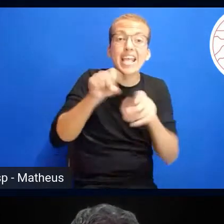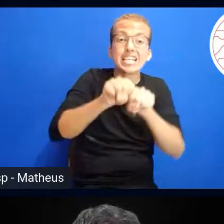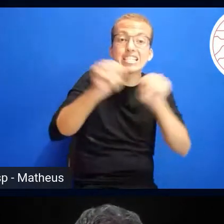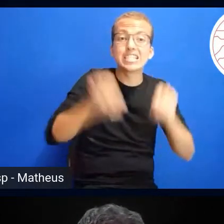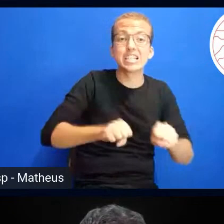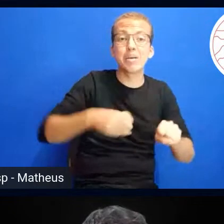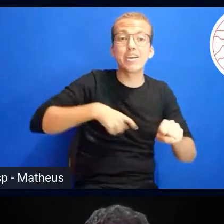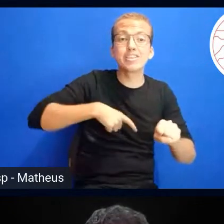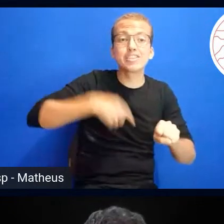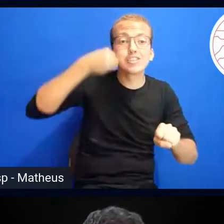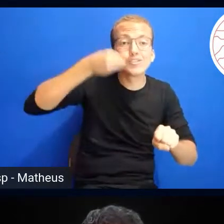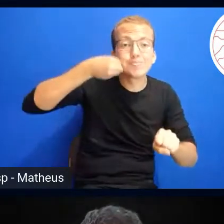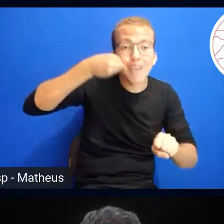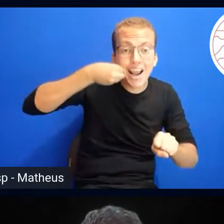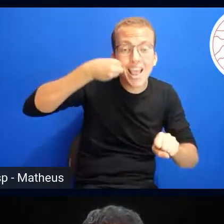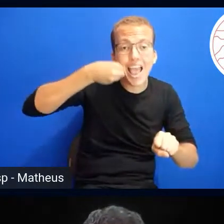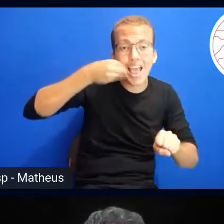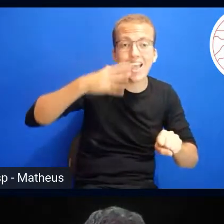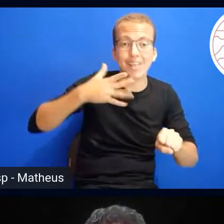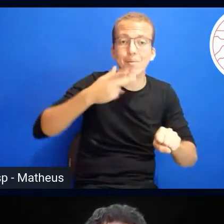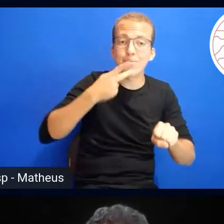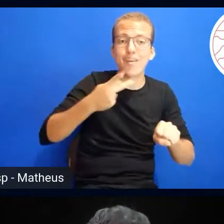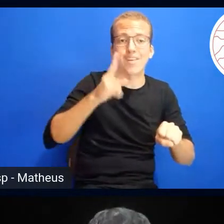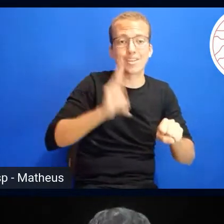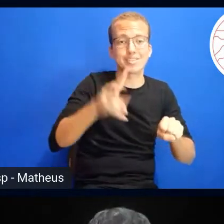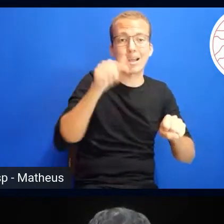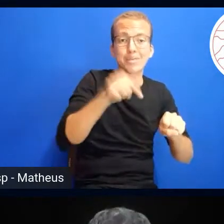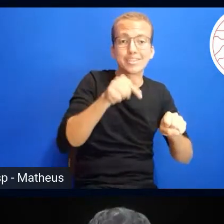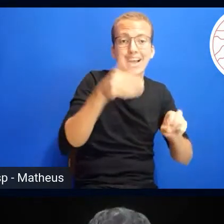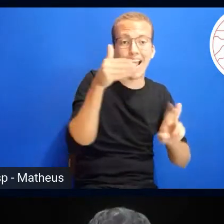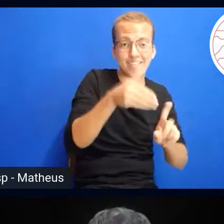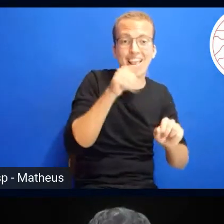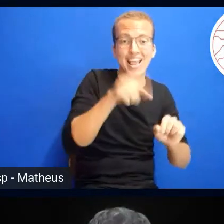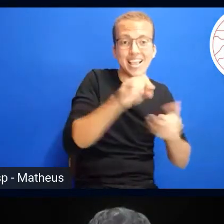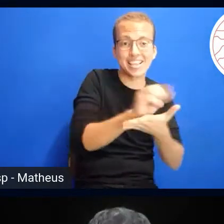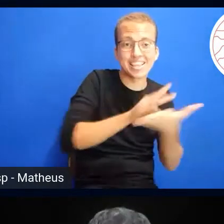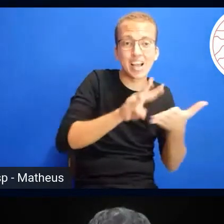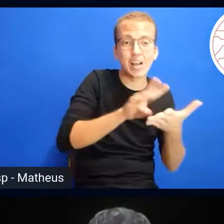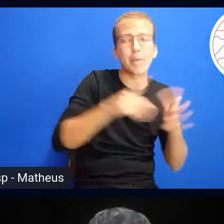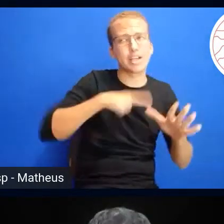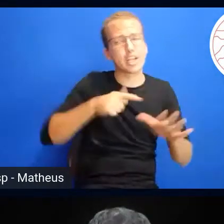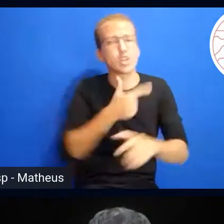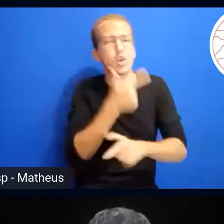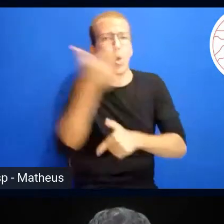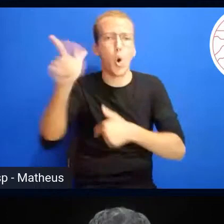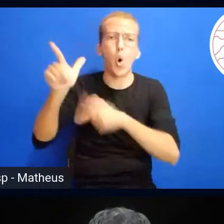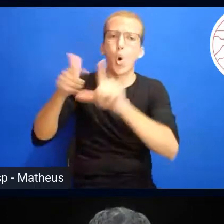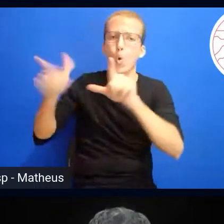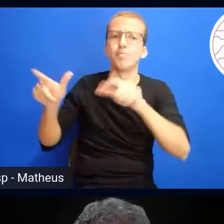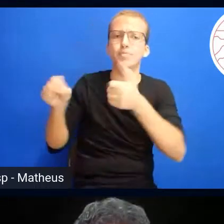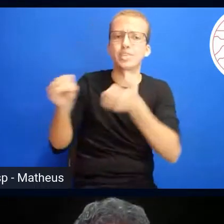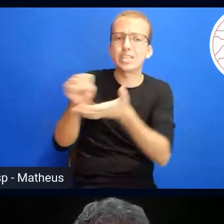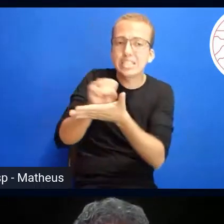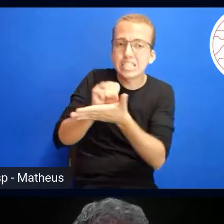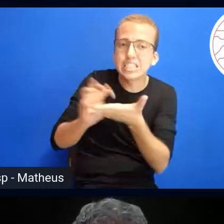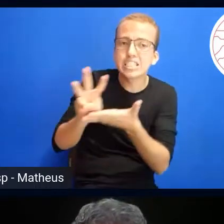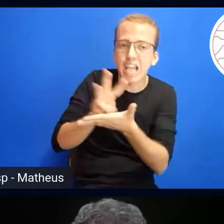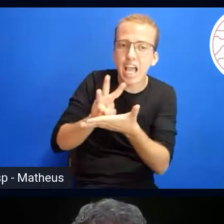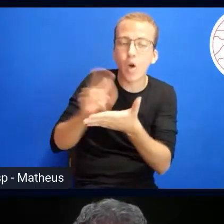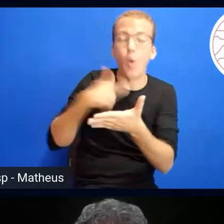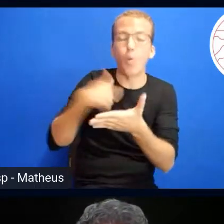mas acredito e respeito também todos os outros sistemas de escrita e sonho que um